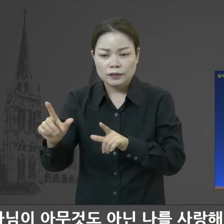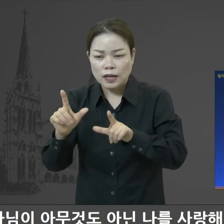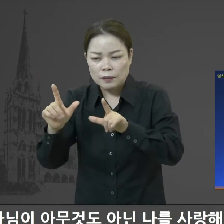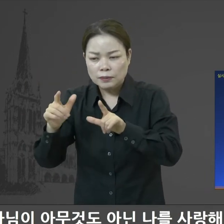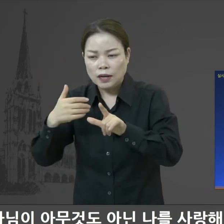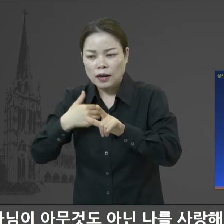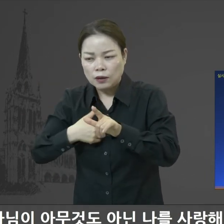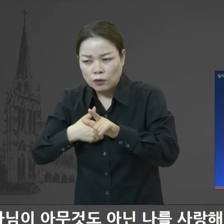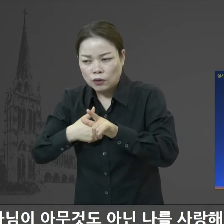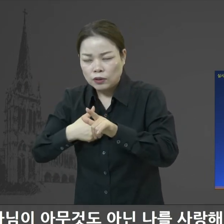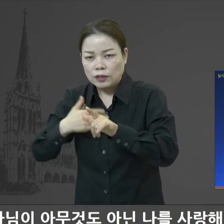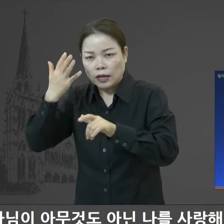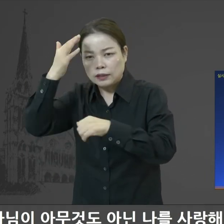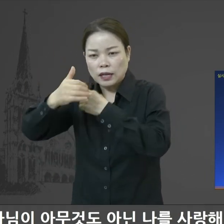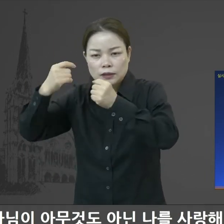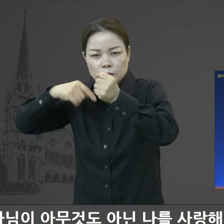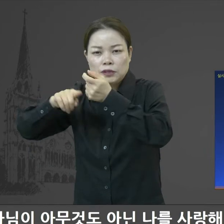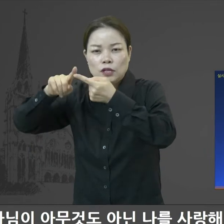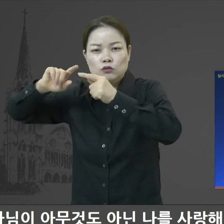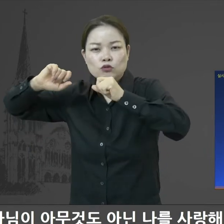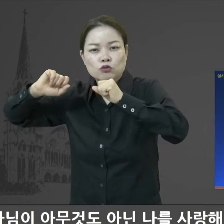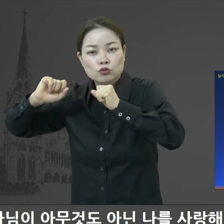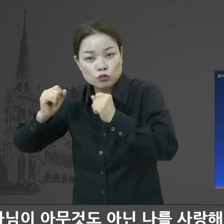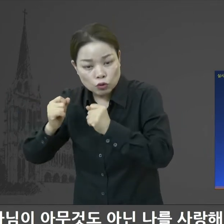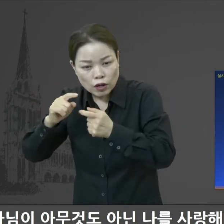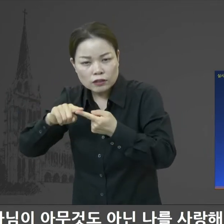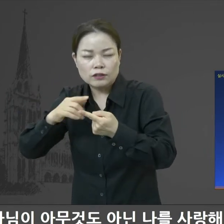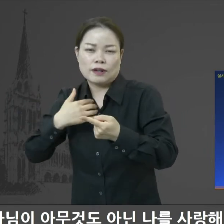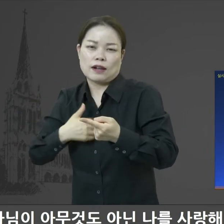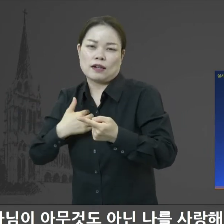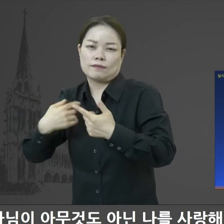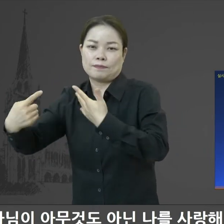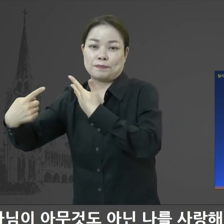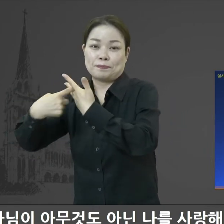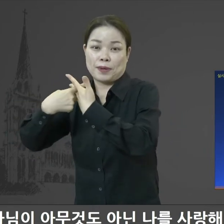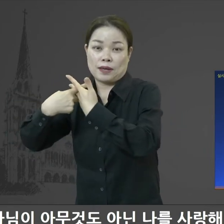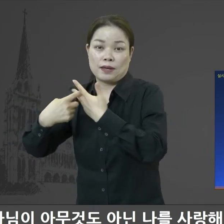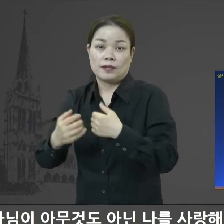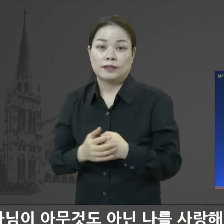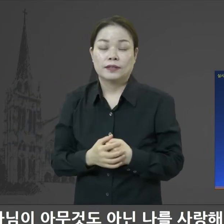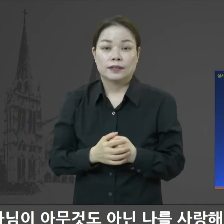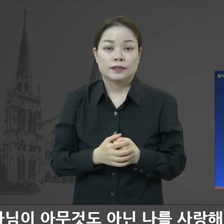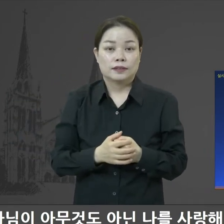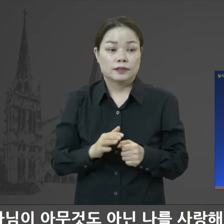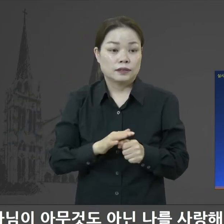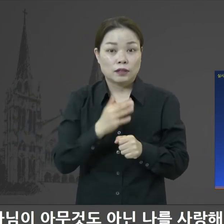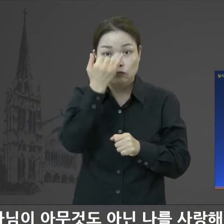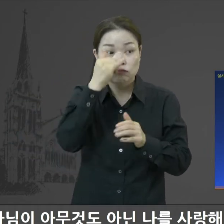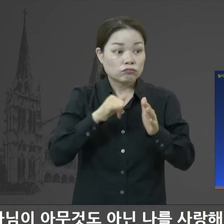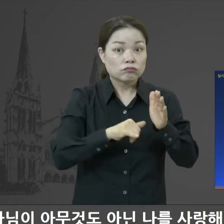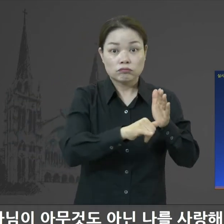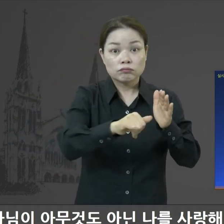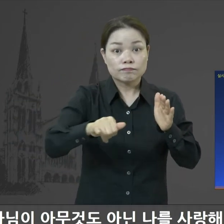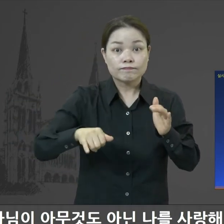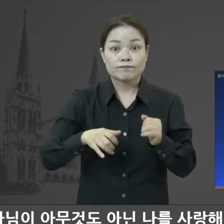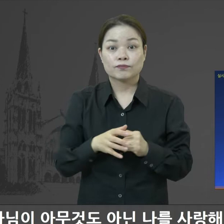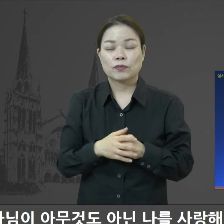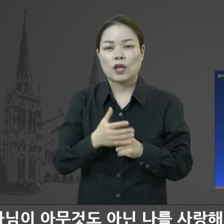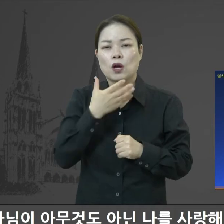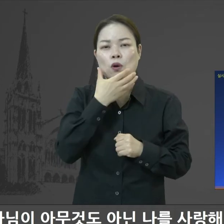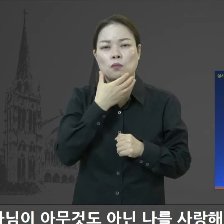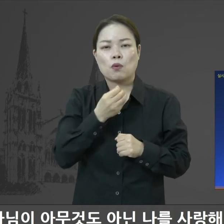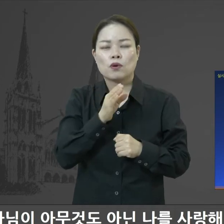그 길을 걸어가고 있는 우리를 알고 계시기 때문입니다. 우리 사랑하는 충현의 모든 가족 여러분, 여러분 이